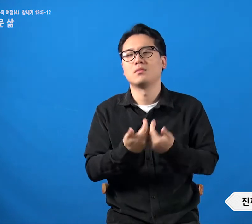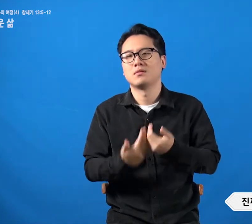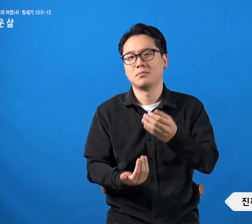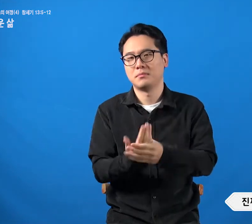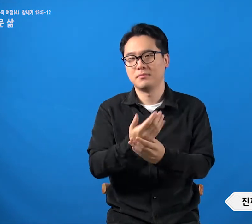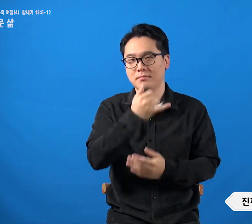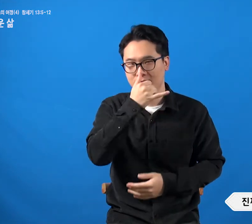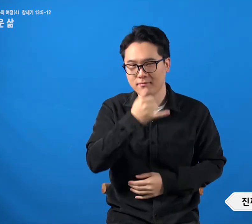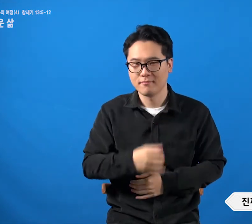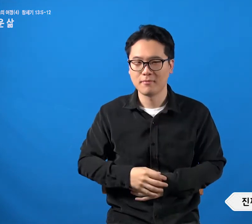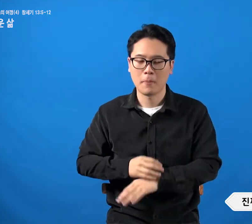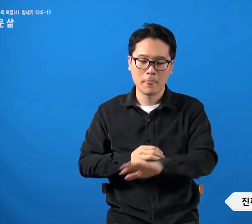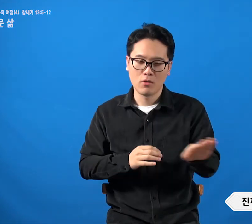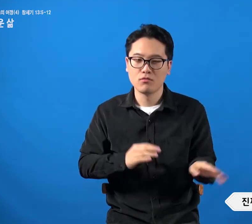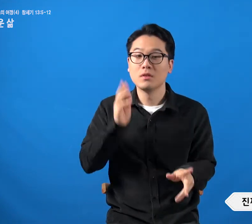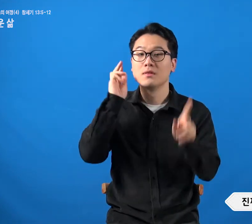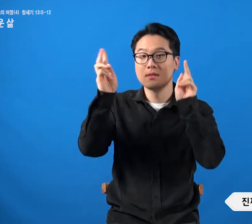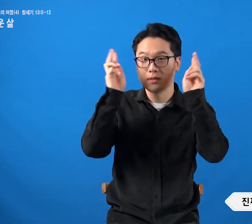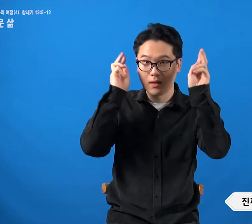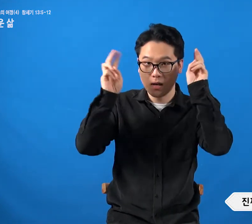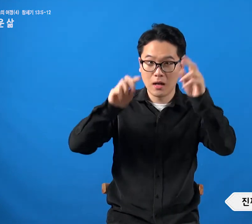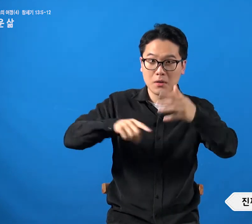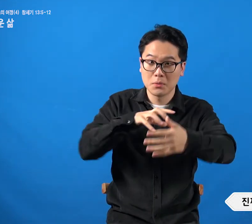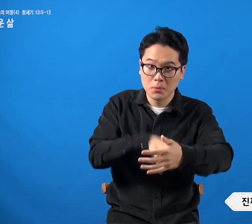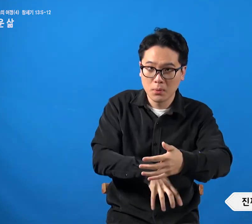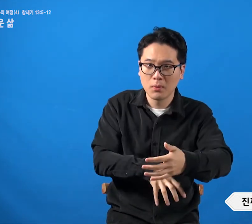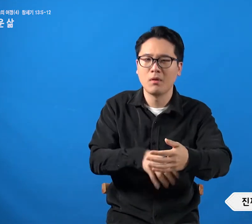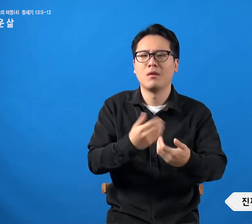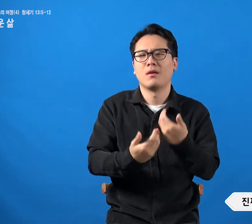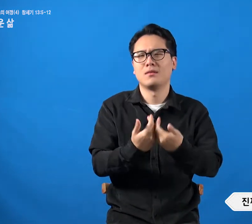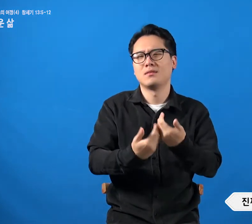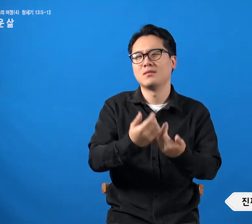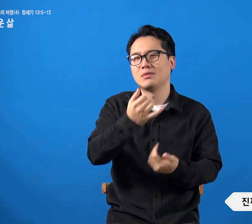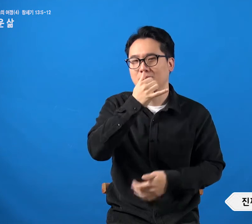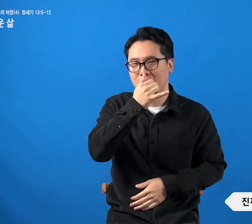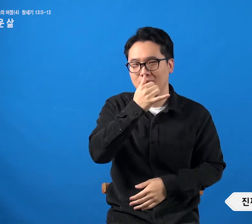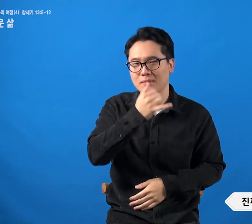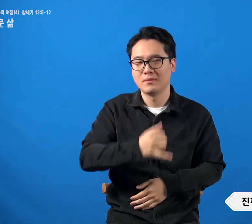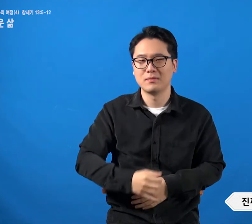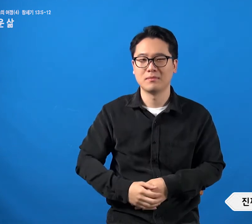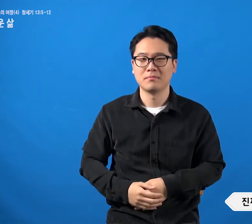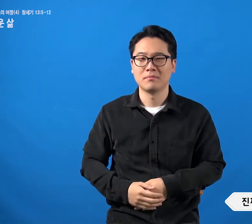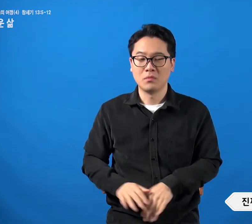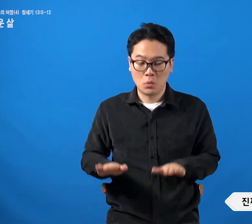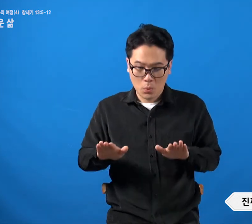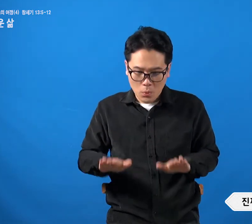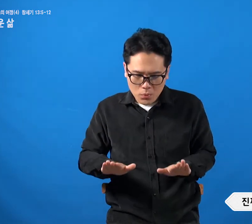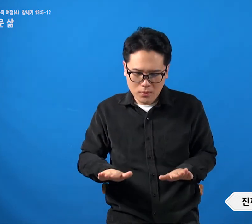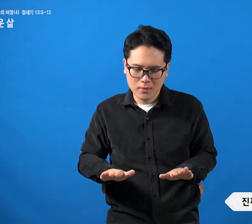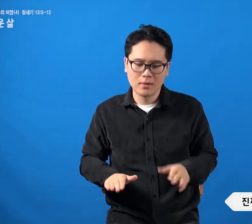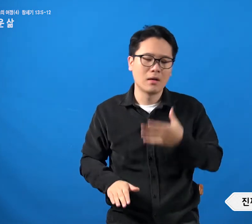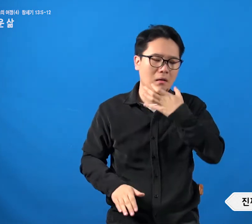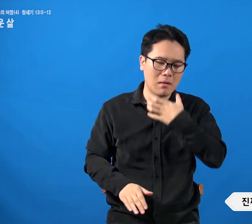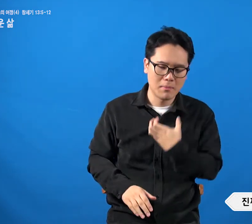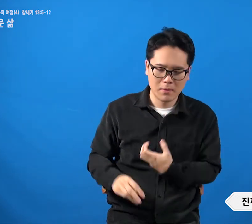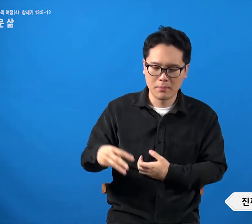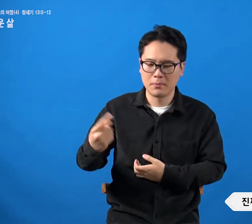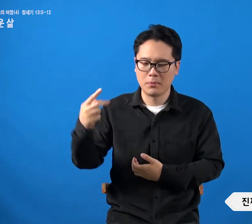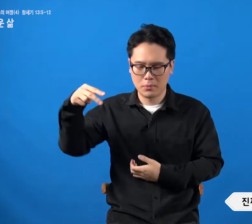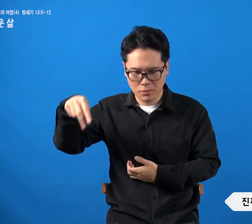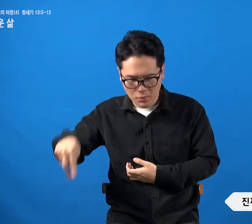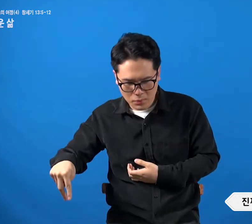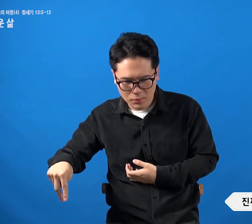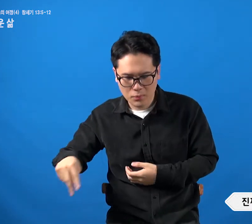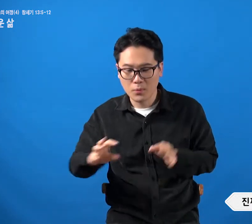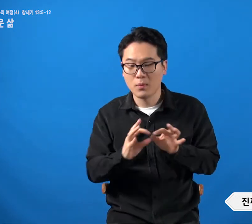존재합니다. 우리의 직장에서도 갈등이 있습니다. 아니, 오늘 아브라함과 롯의 관계처럼